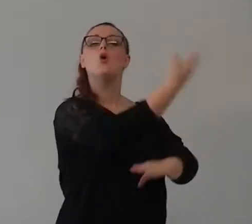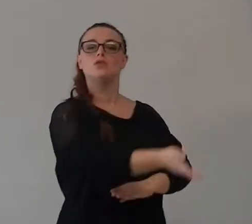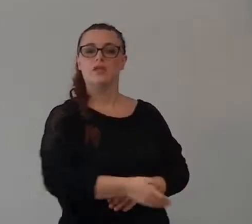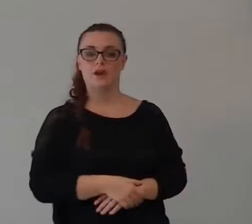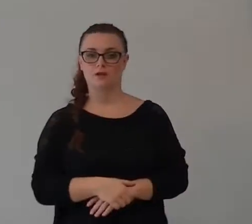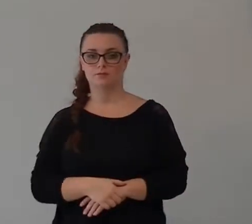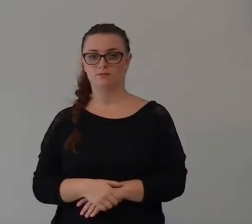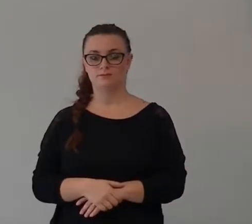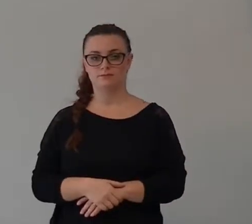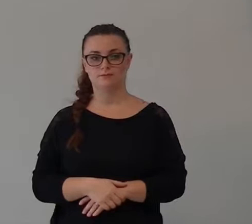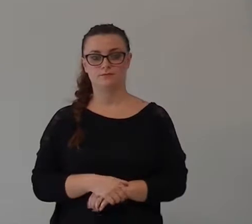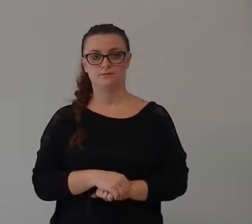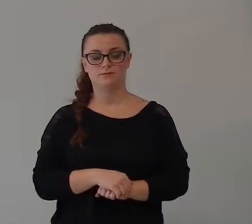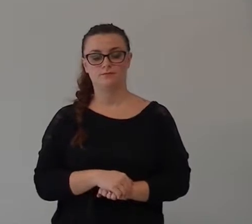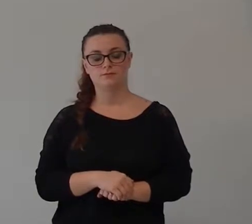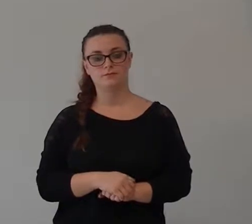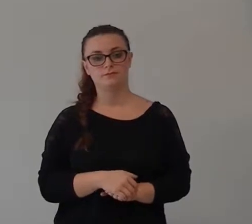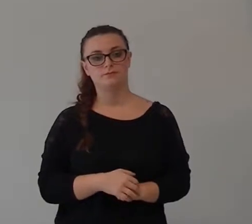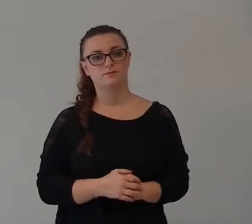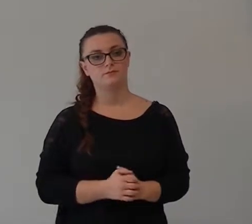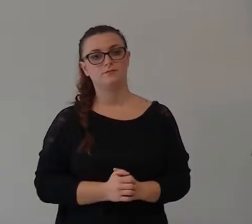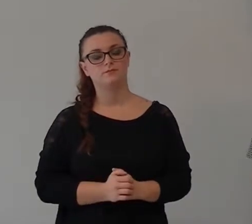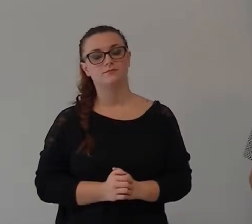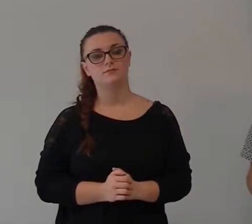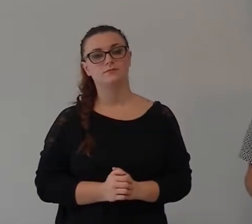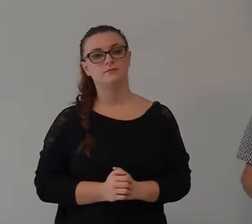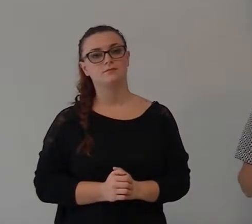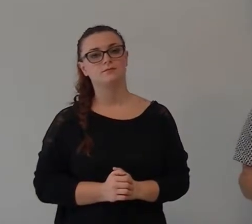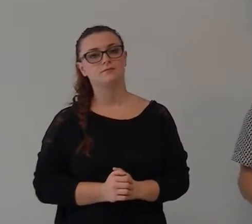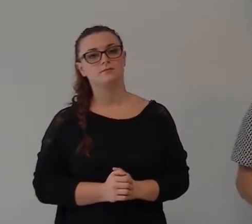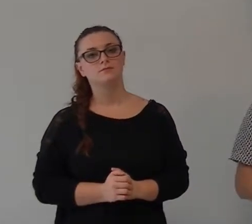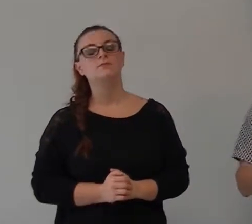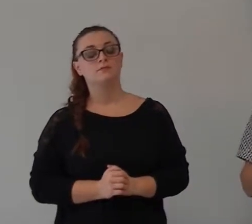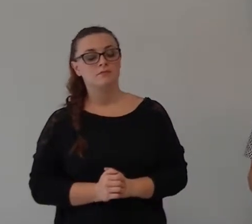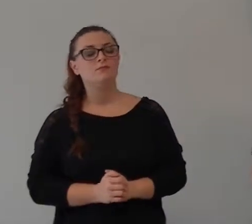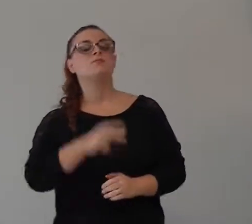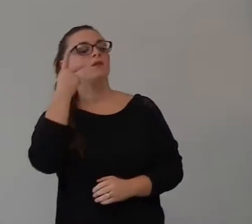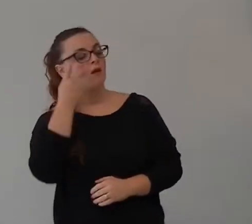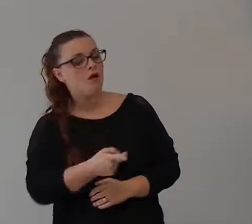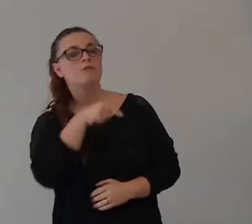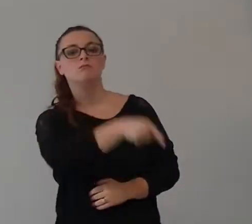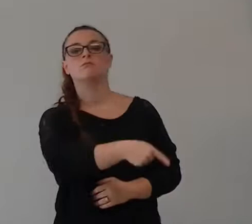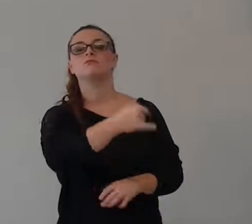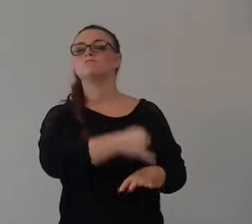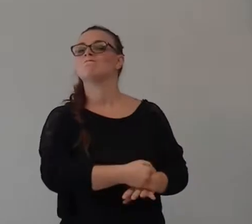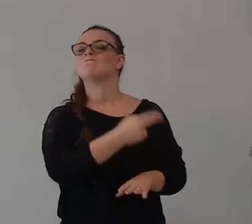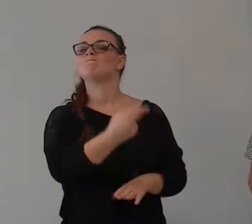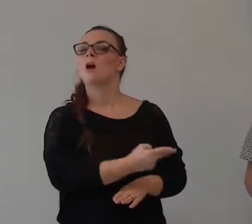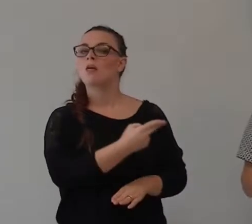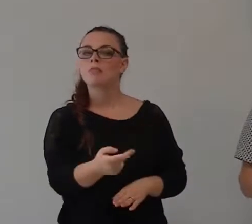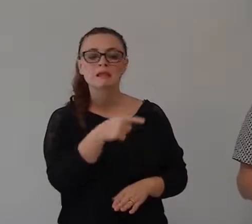semplicemente a quello. Non è, si è fermato a vedere una vedova moabita, vestita di